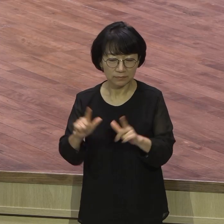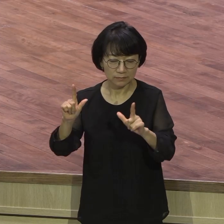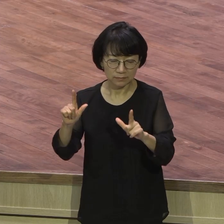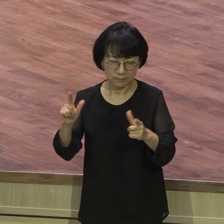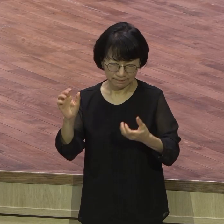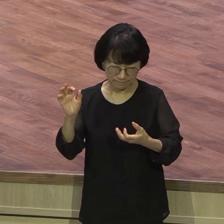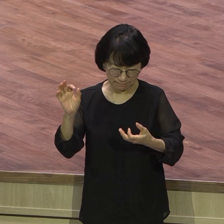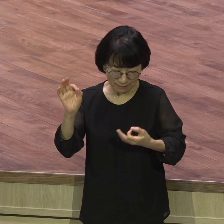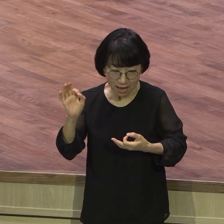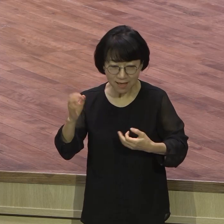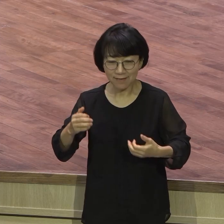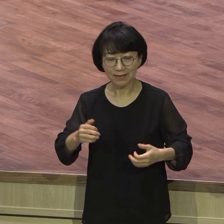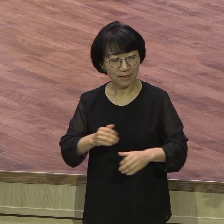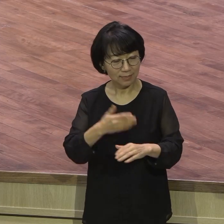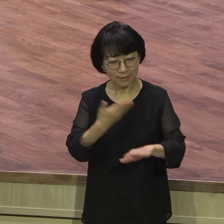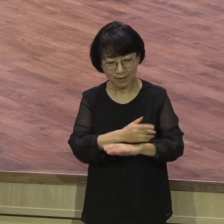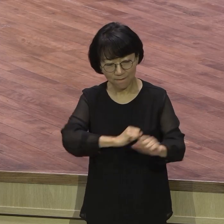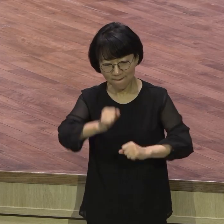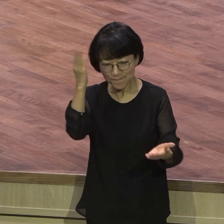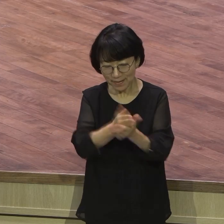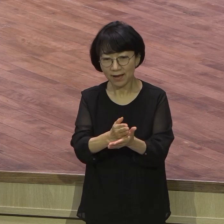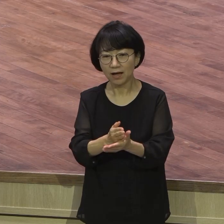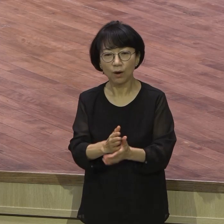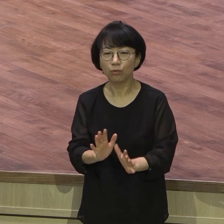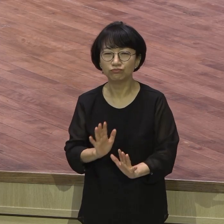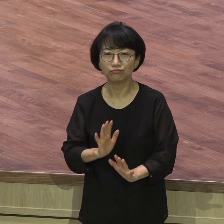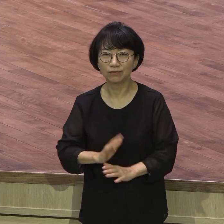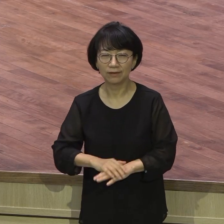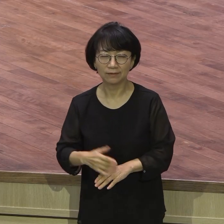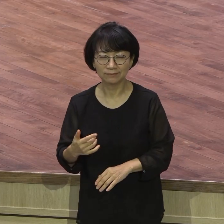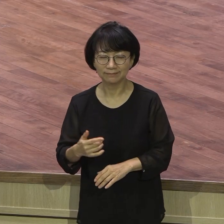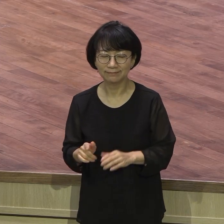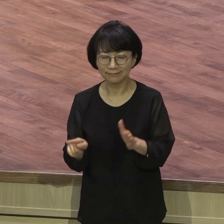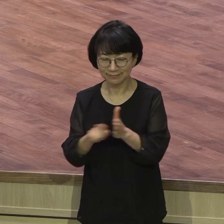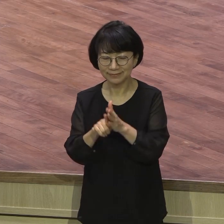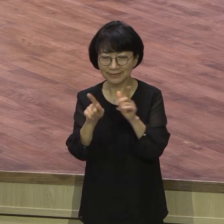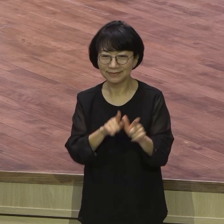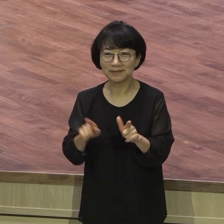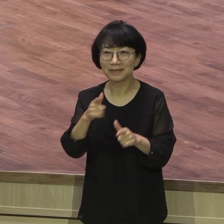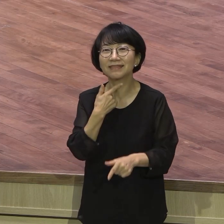정도로 그렇게 우리가 신앙생활을